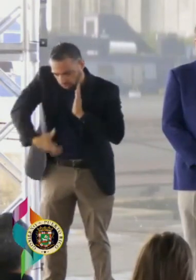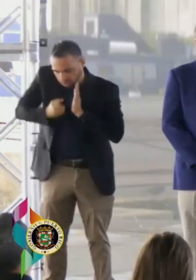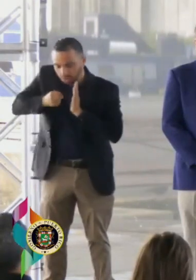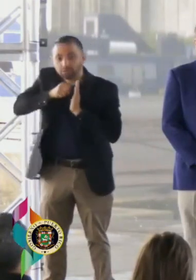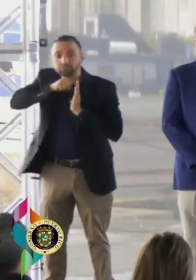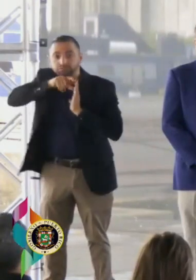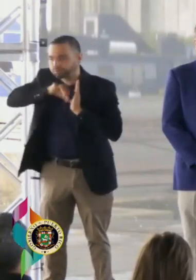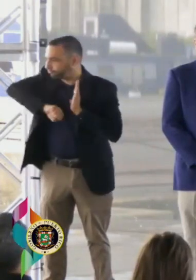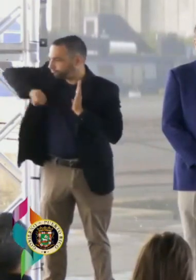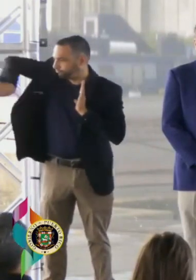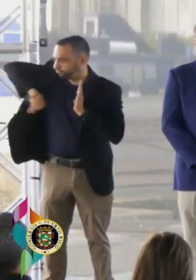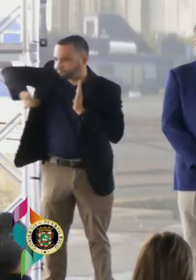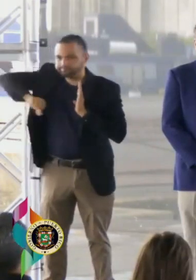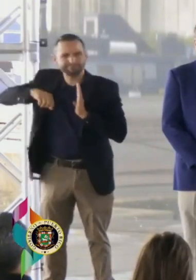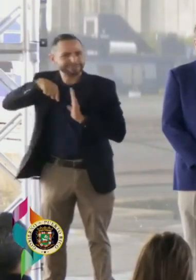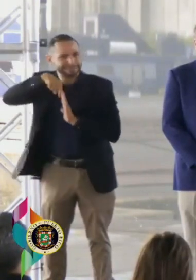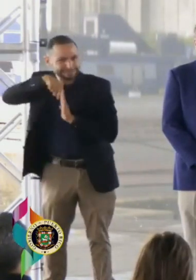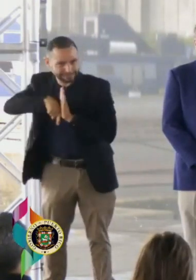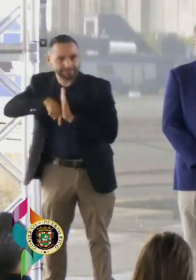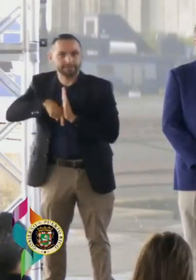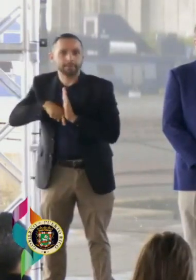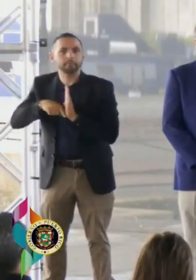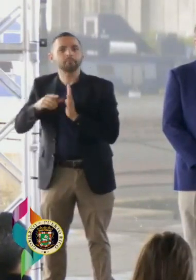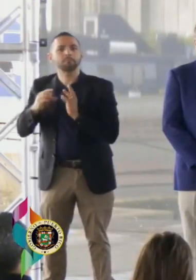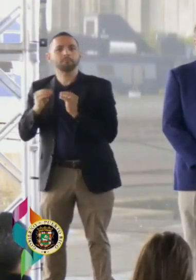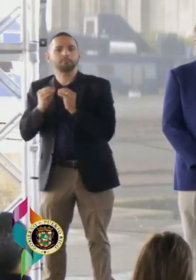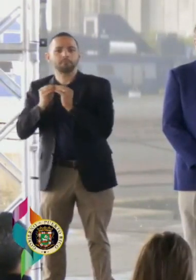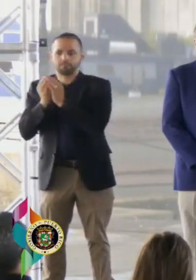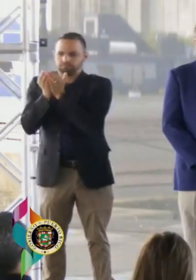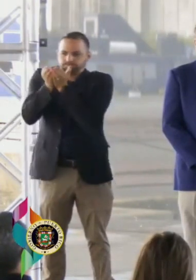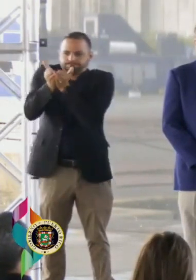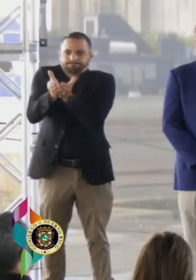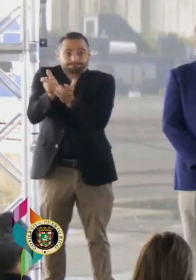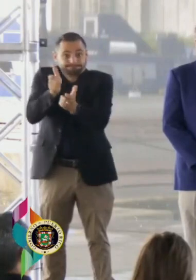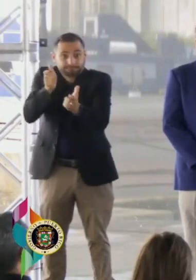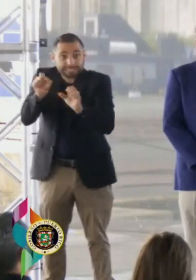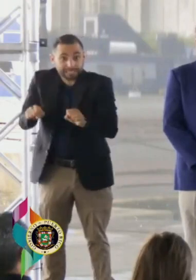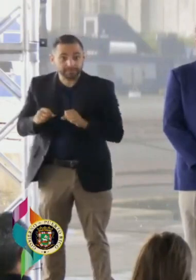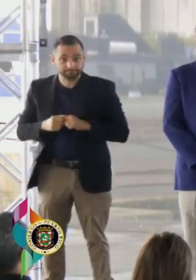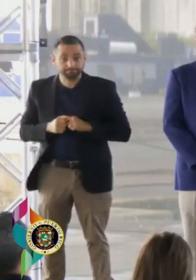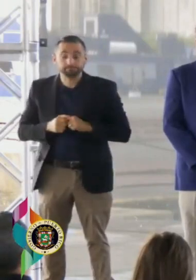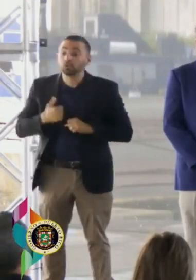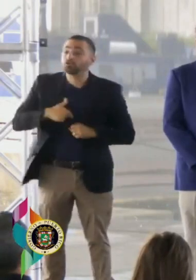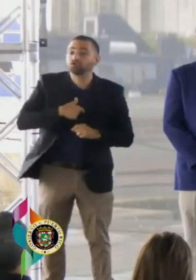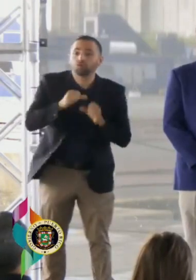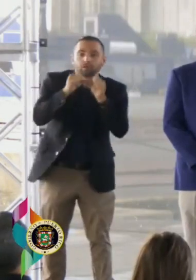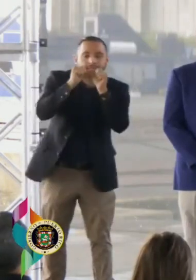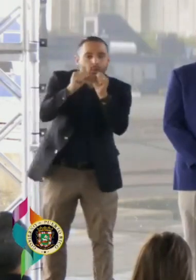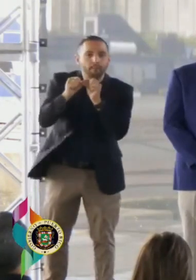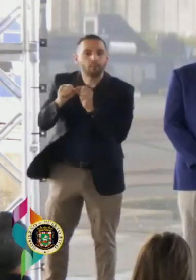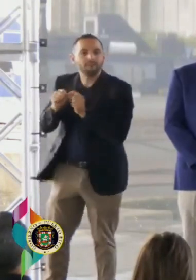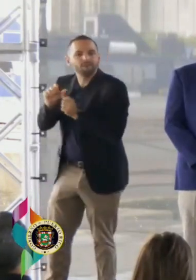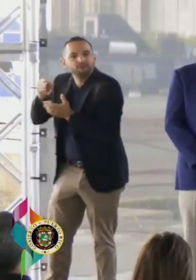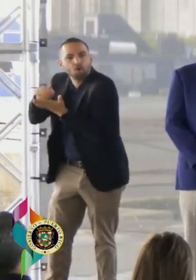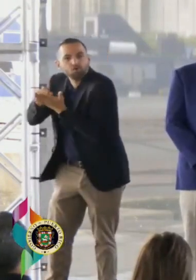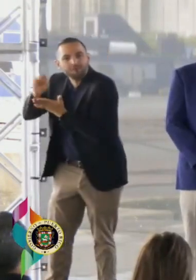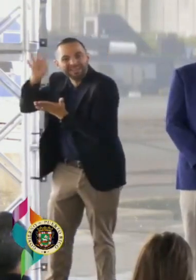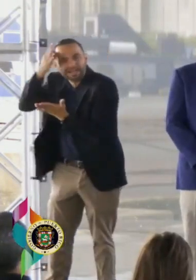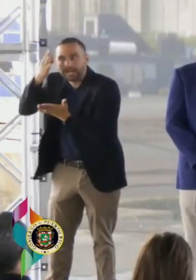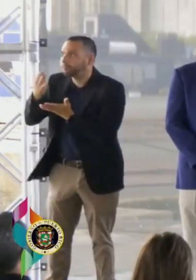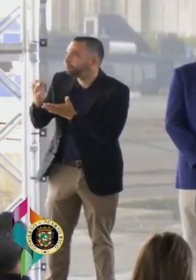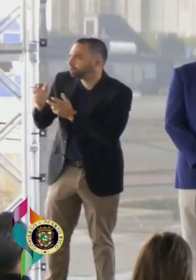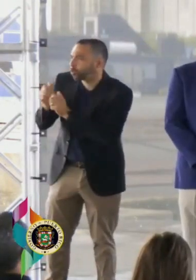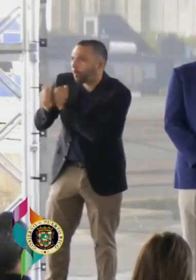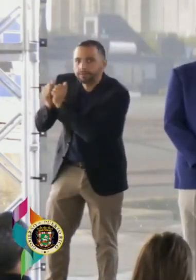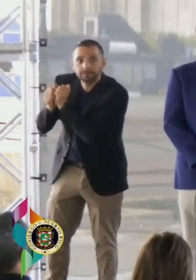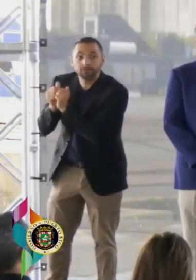restaurados seguimos compitiendo eh con toda la nación por fondos federales para restaurar los muelles de la zona portuaria y ya hemos